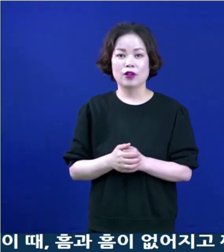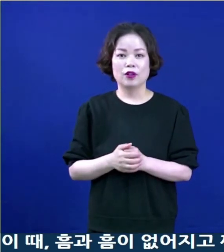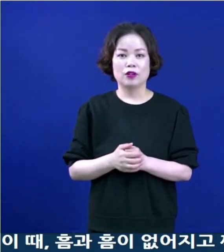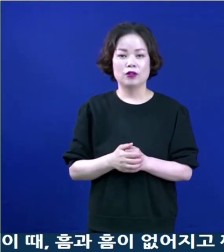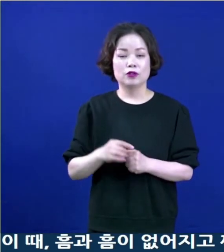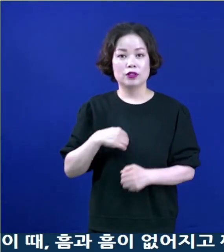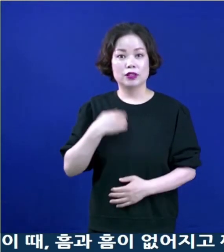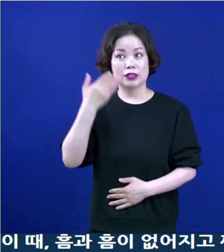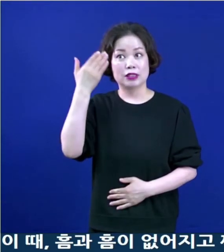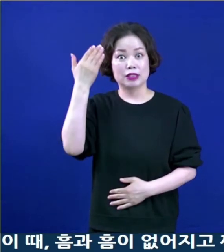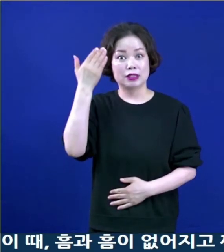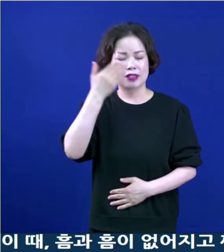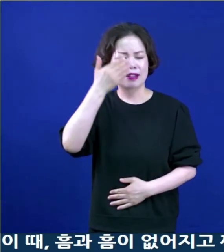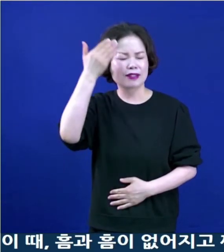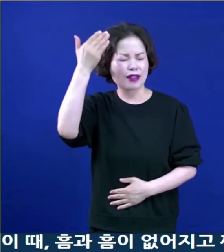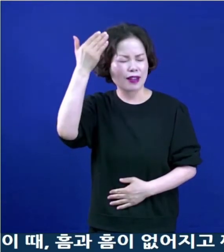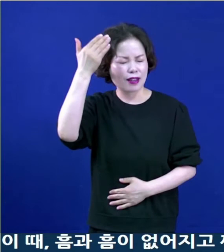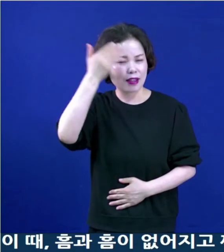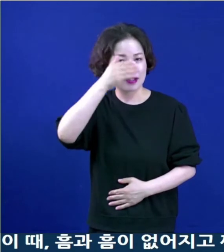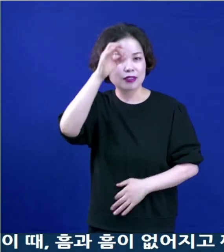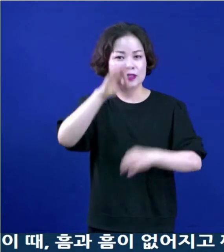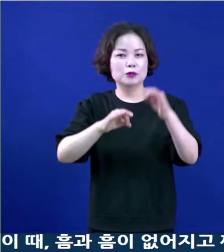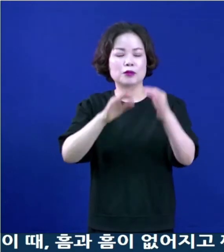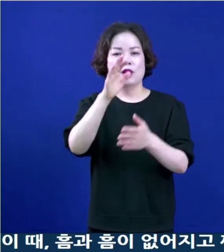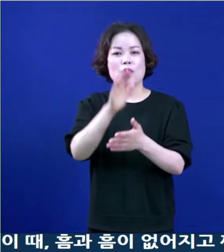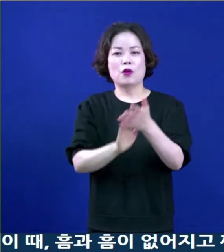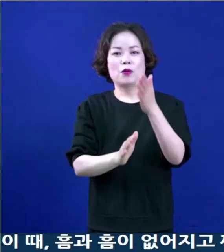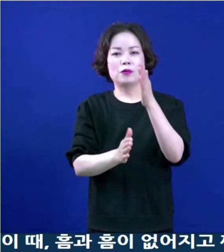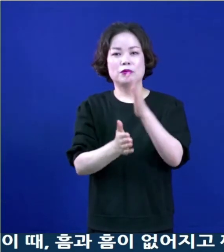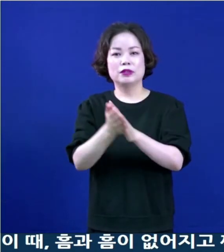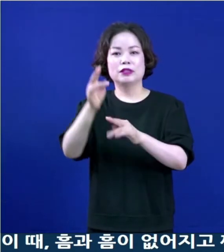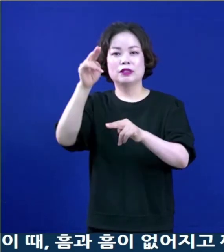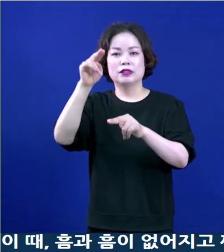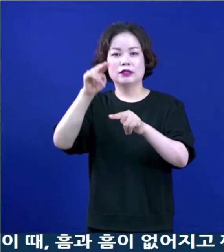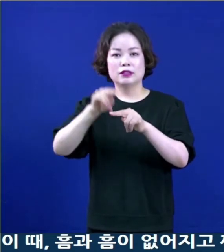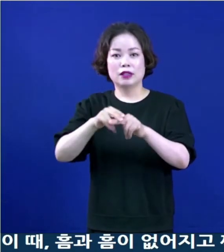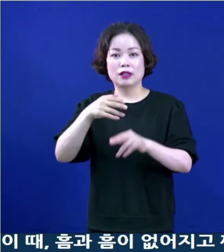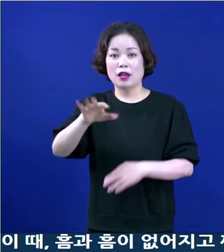스스로 깨끗하고 흠이 없는 자리에 나아갈 수 없습니다.